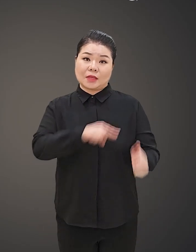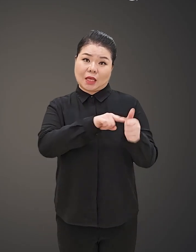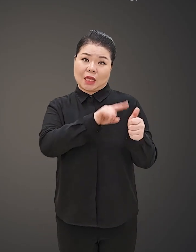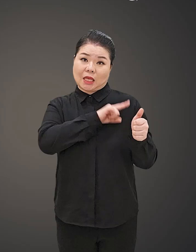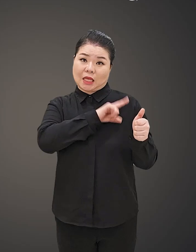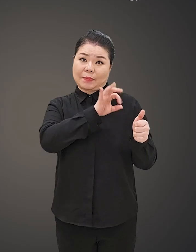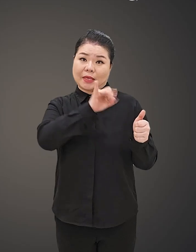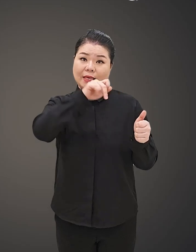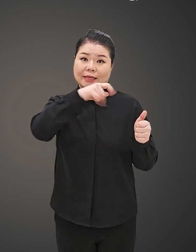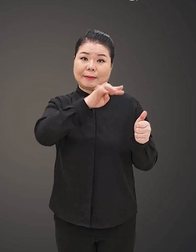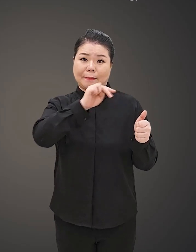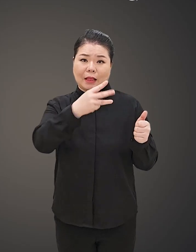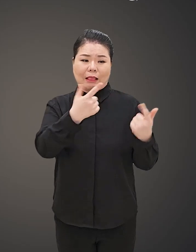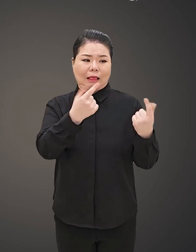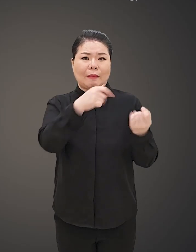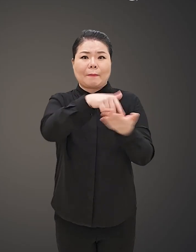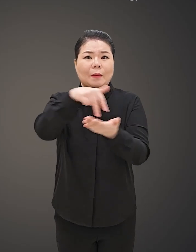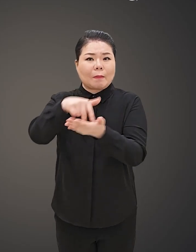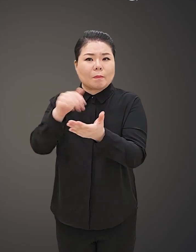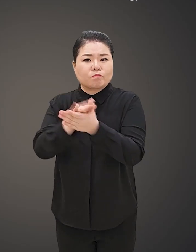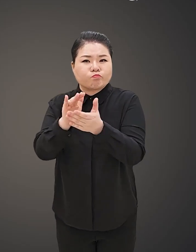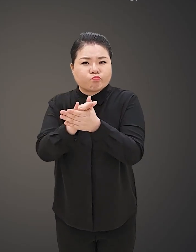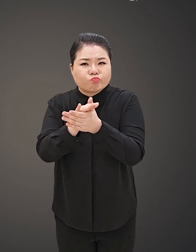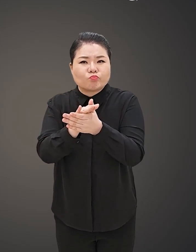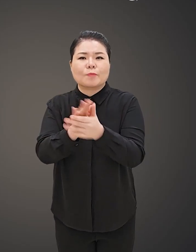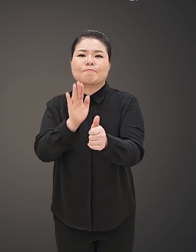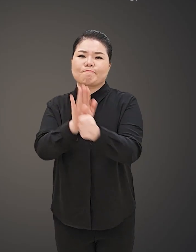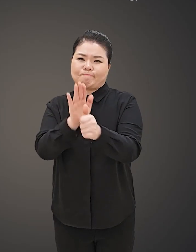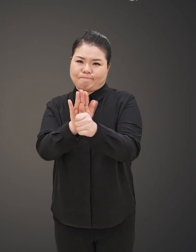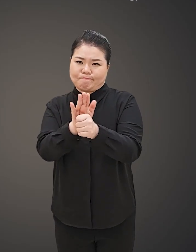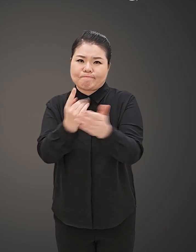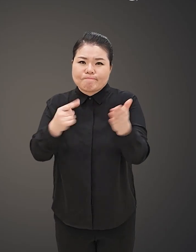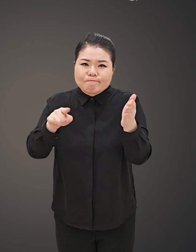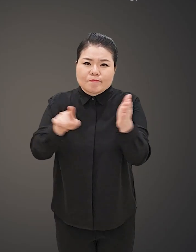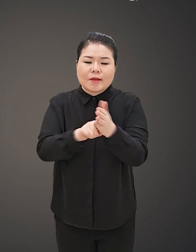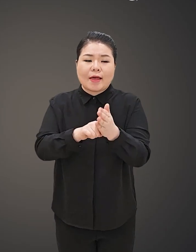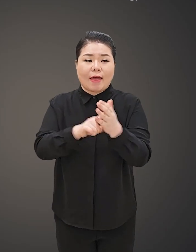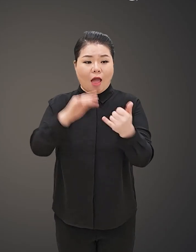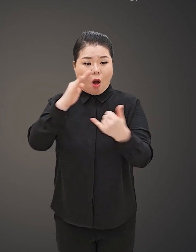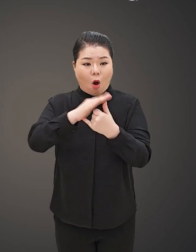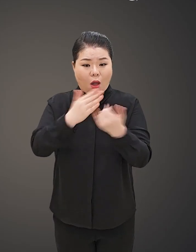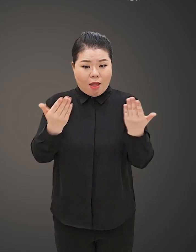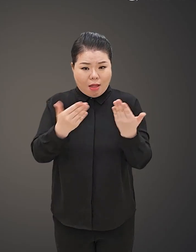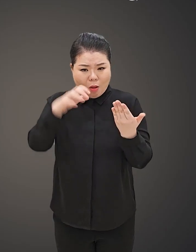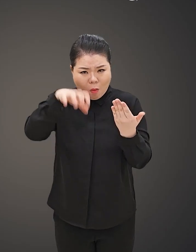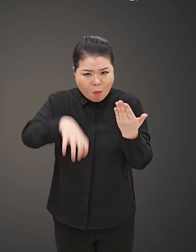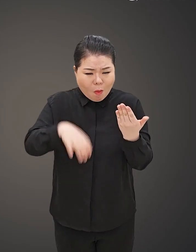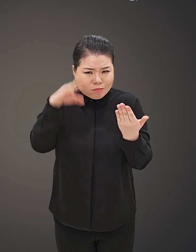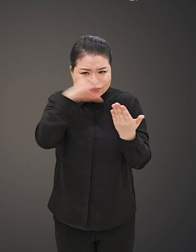이크발은 같은 환경에 처한 친구들을 위해 열악한 어린이 노동 현장을 알립니다.